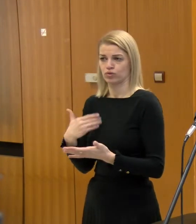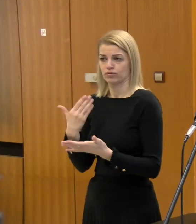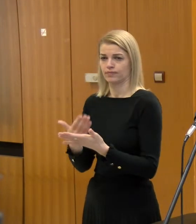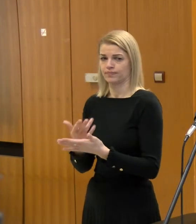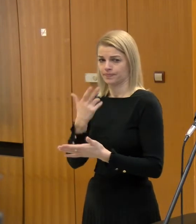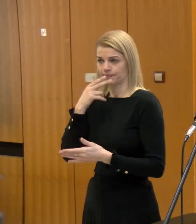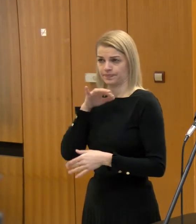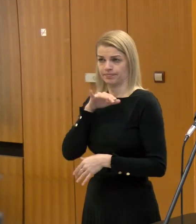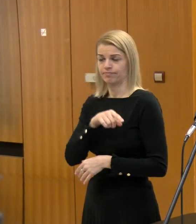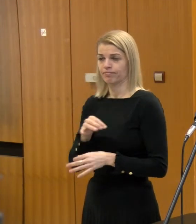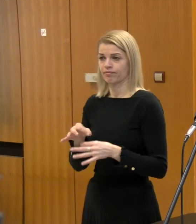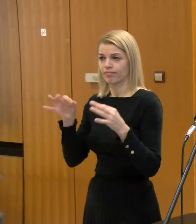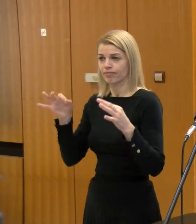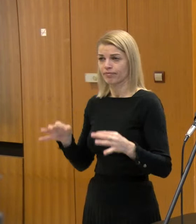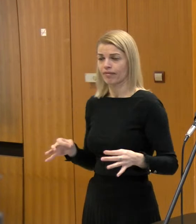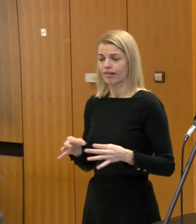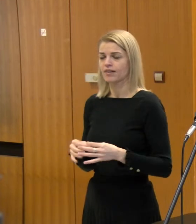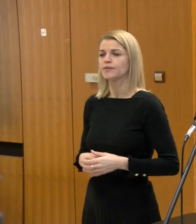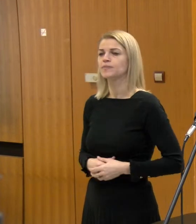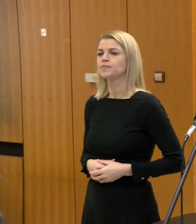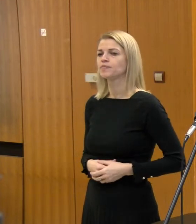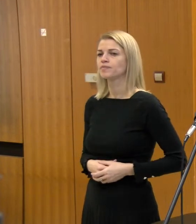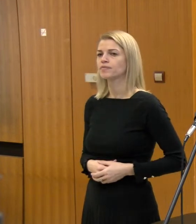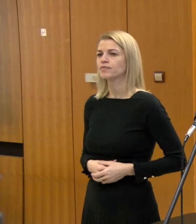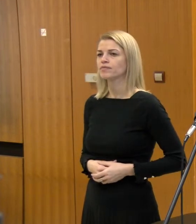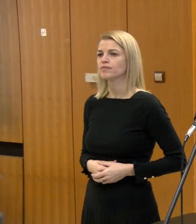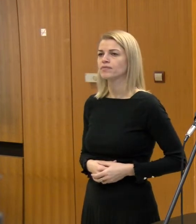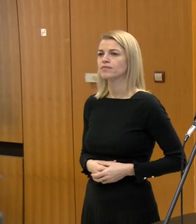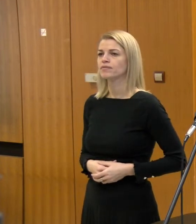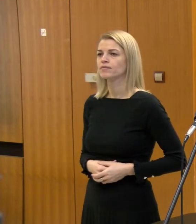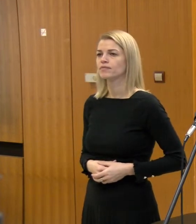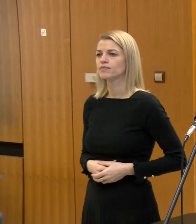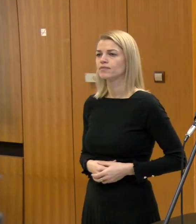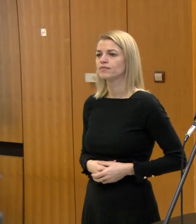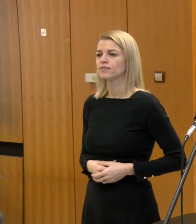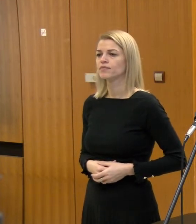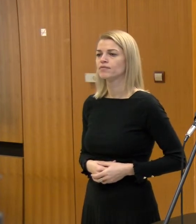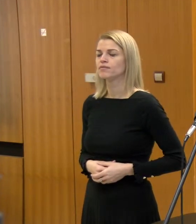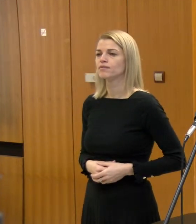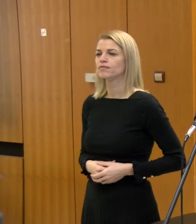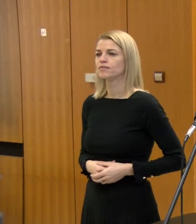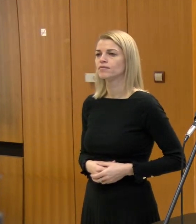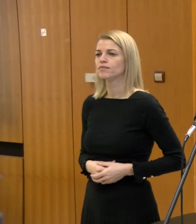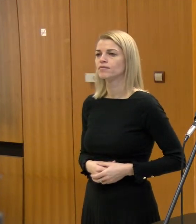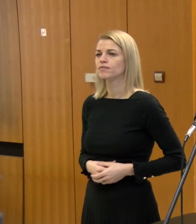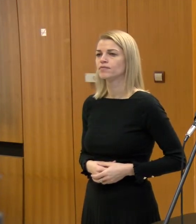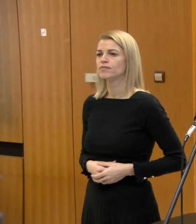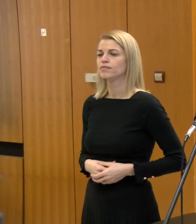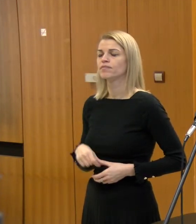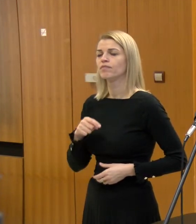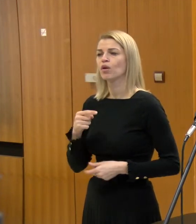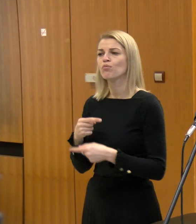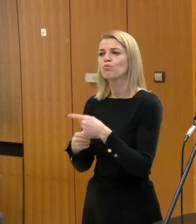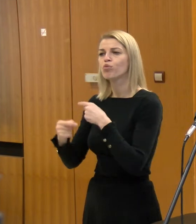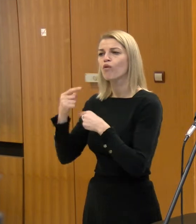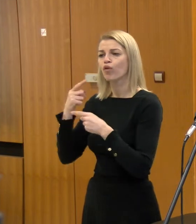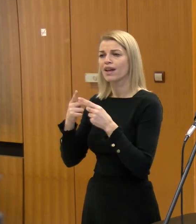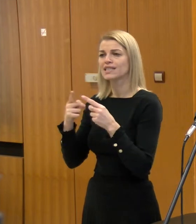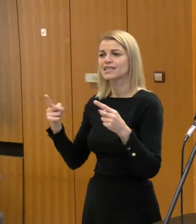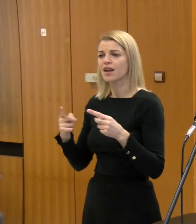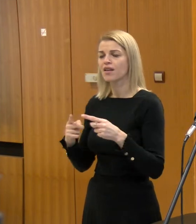priniesol, ak chcete to na kameru vidieť, môžete si to teda zobrať, aby ste videli, že to pôvodné